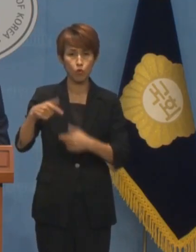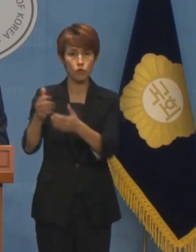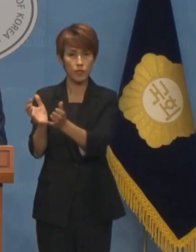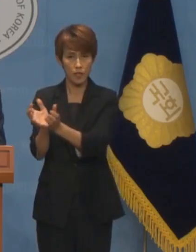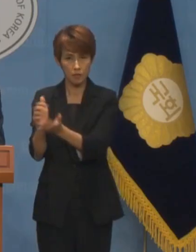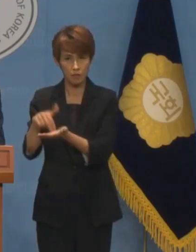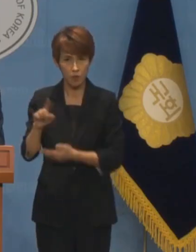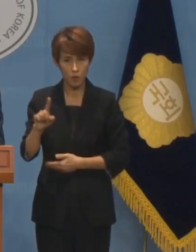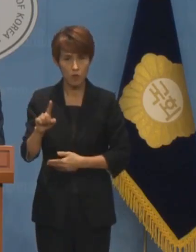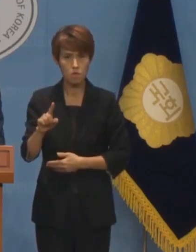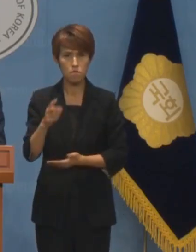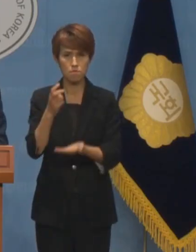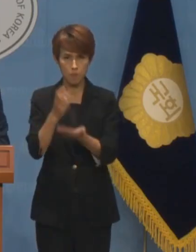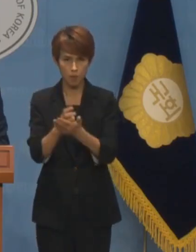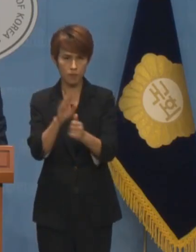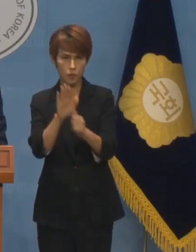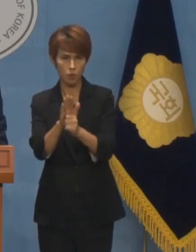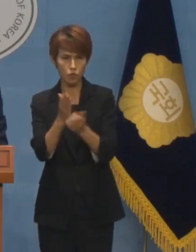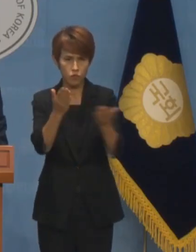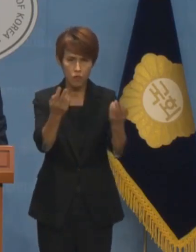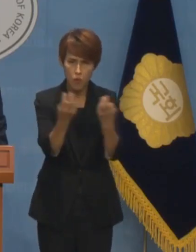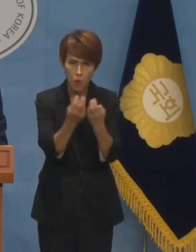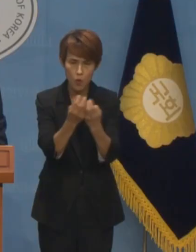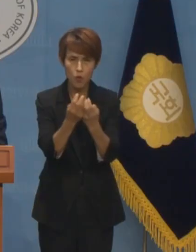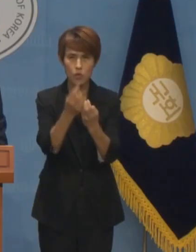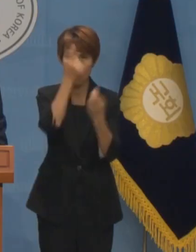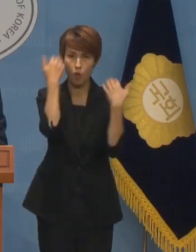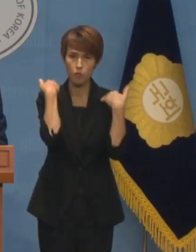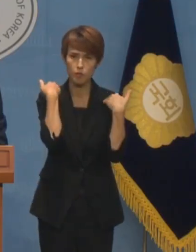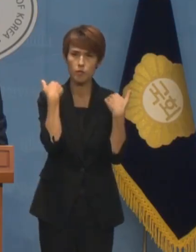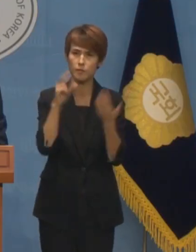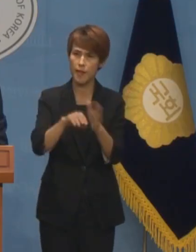조국혁신당은 법적 제도적 지원 방안을 마련하고 정부의